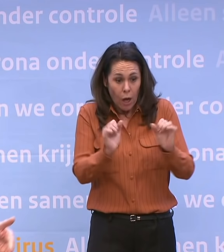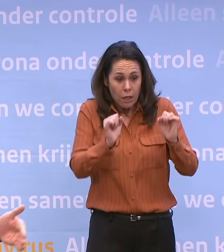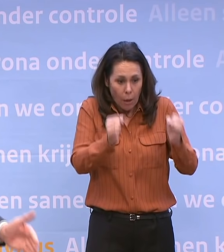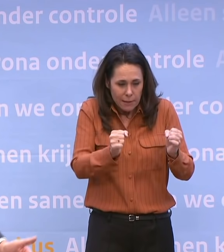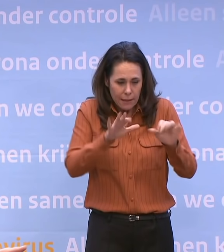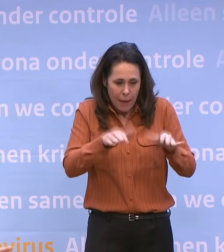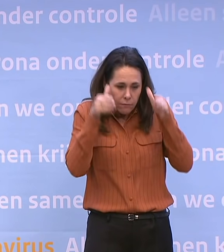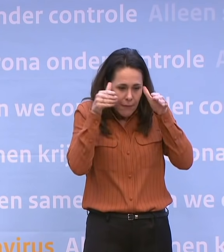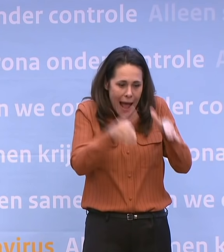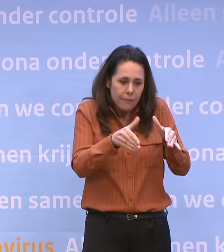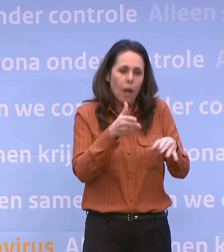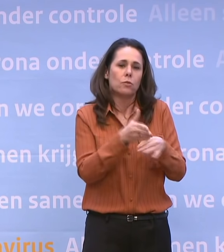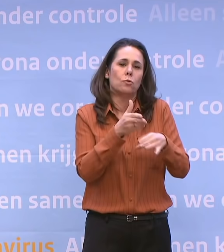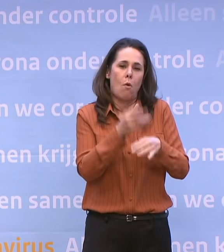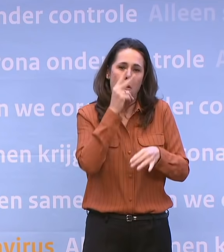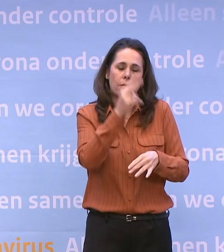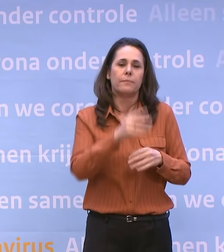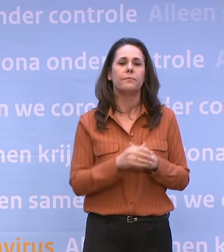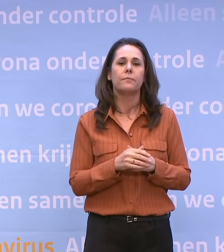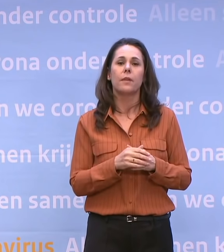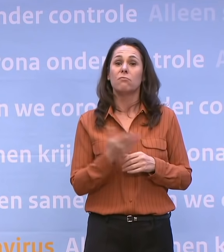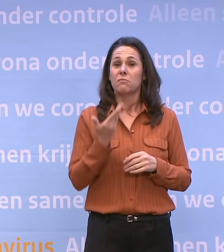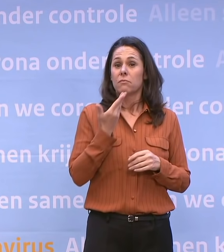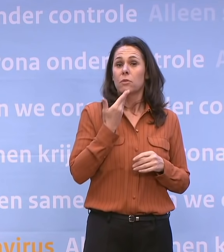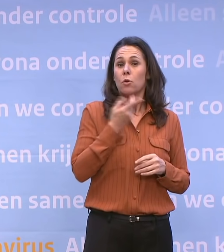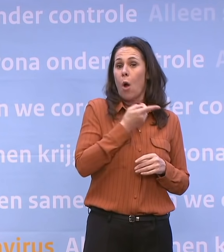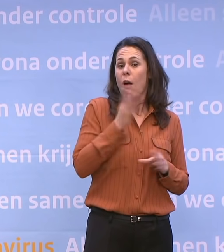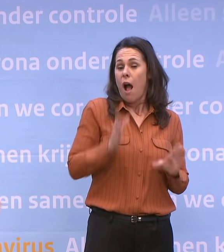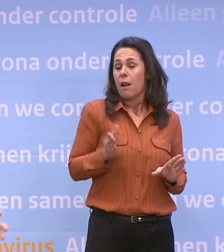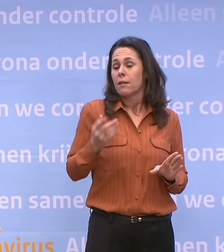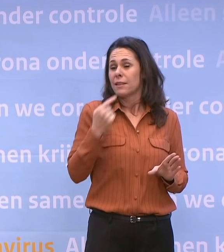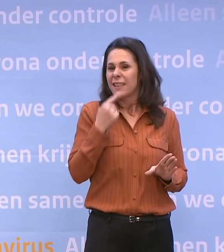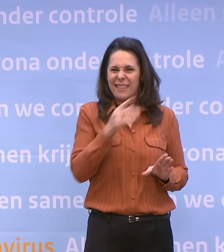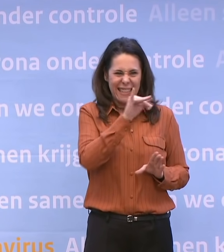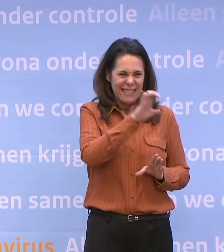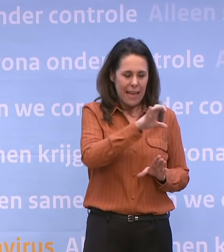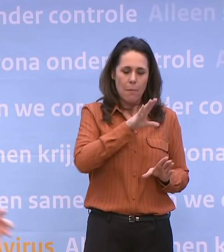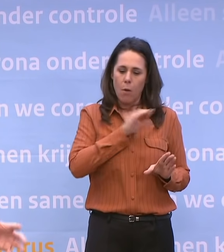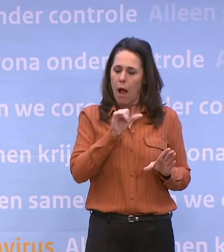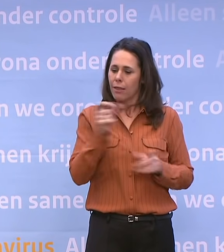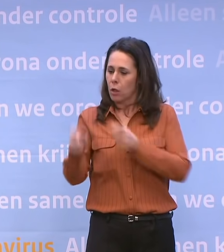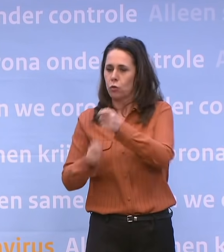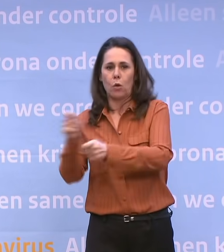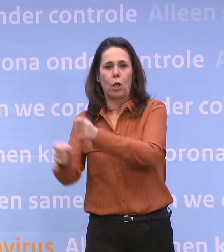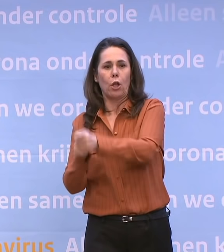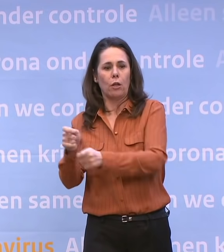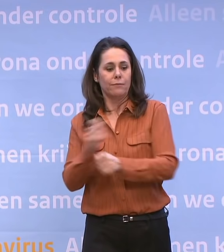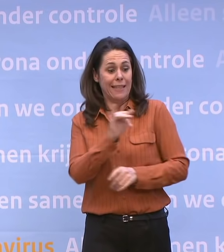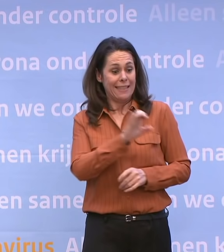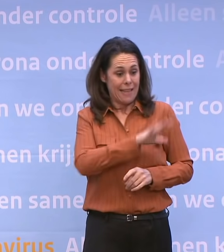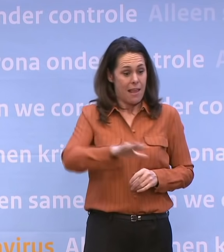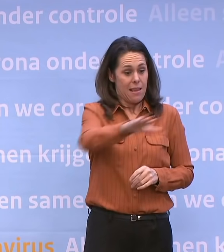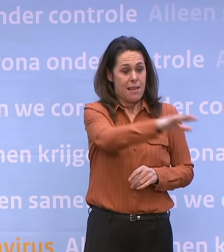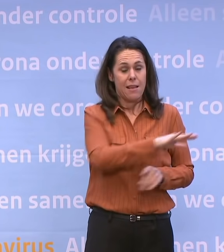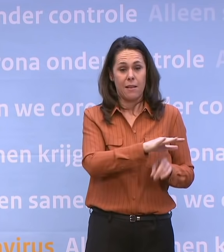dat is, zoals Hugo de Jonge al zei, niet alleen de intensive care, daar wordt vreselijk hard aan gewerkt, maar ook de verdere zorg. Want buiten de intensive care zijn er ook heel veel